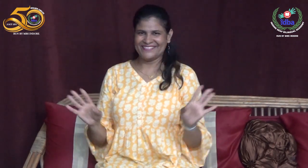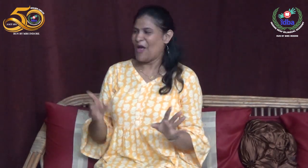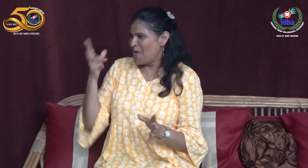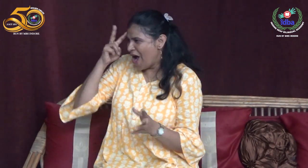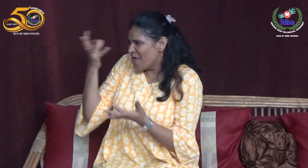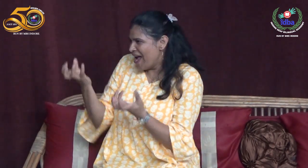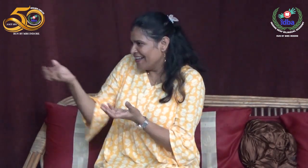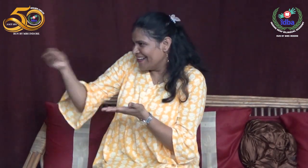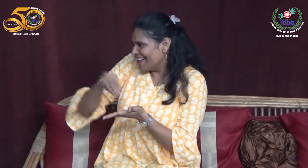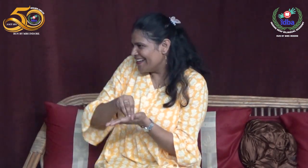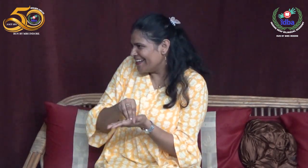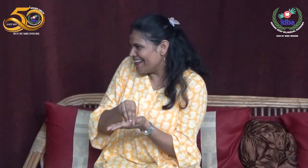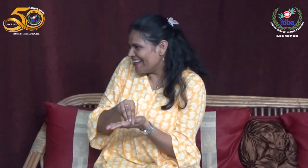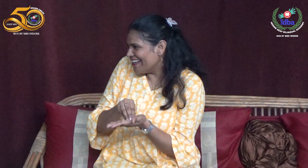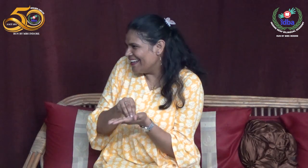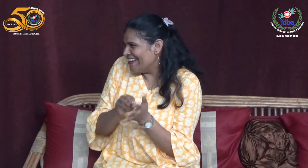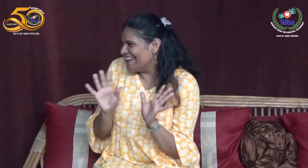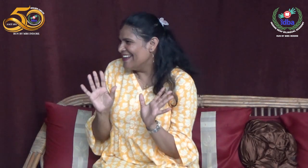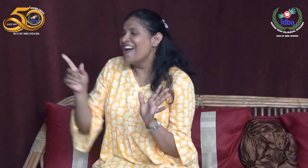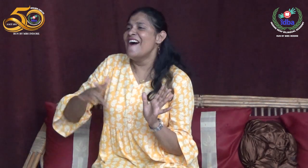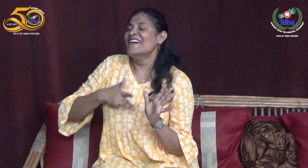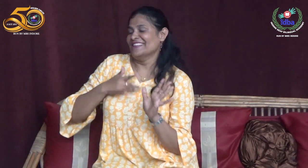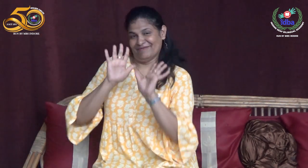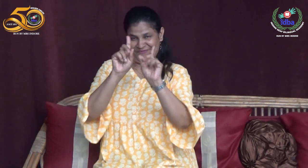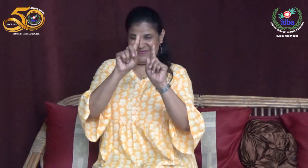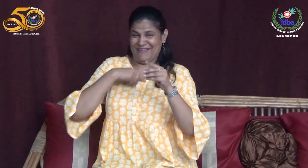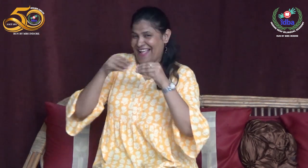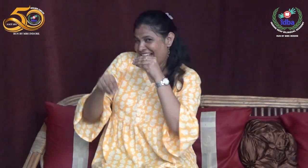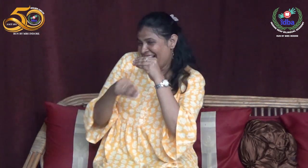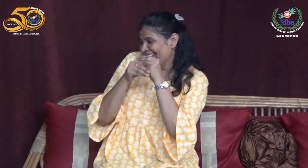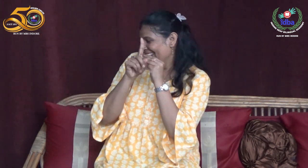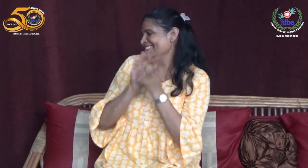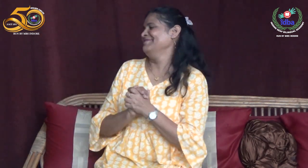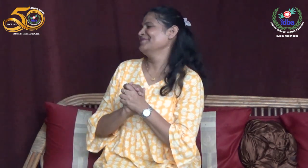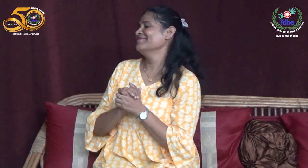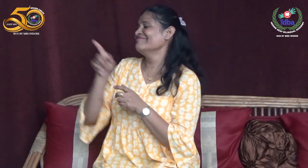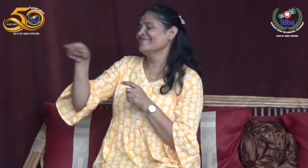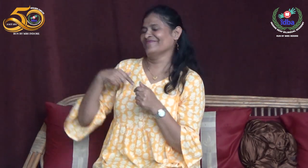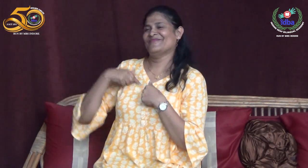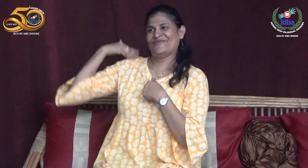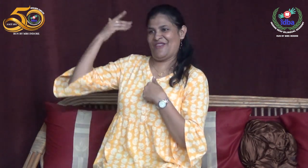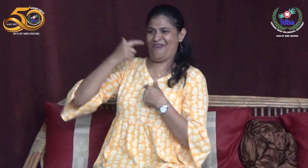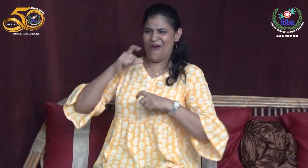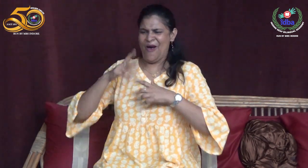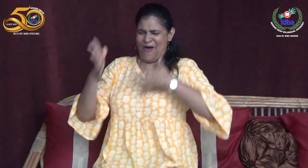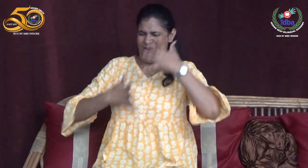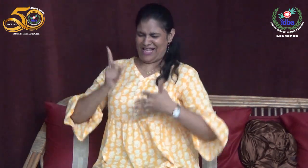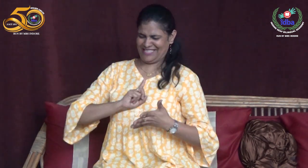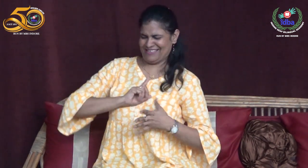वाला इंटरव्यू आज ख़त्म हुआ। आपको और कोई डाउट या कुछ सजेशन देना है? हाँ, एक चीज़ मुझे लेकिन ऐड करनी है कि आप साइन